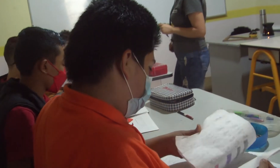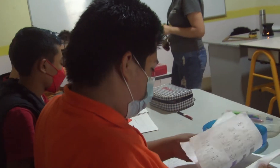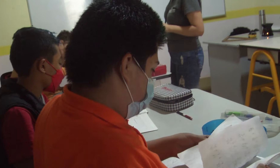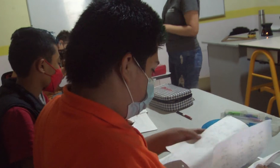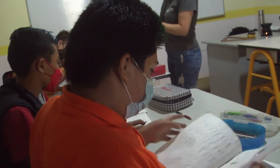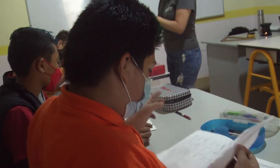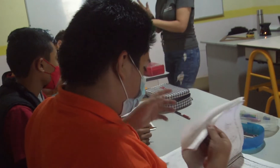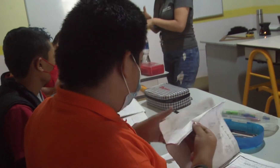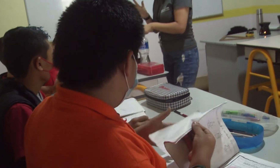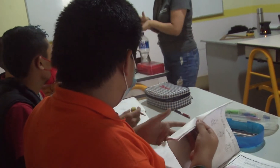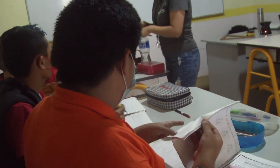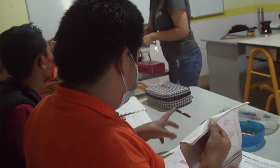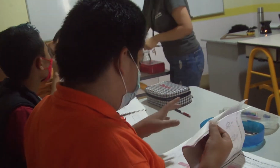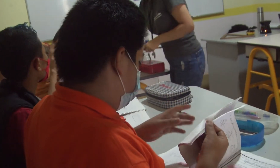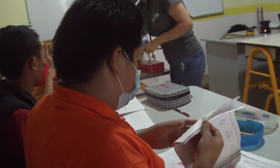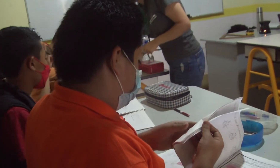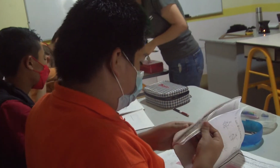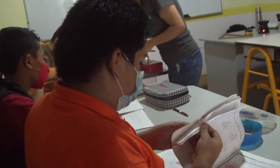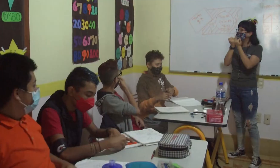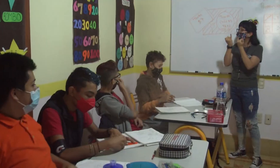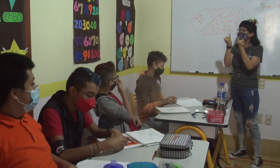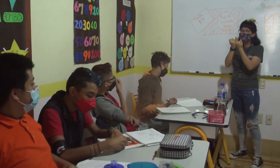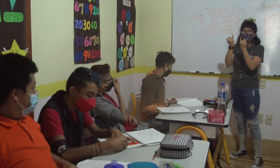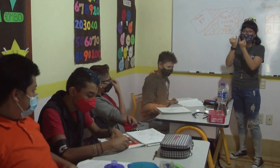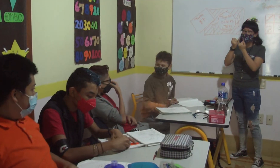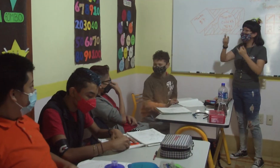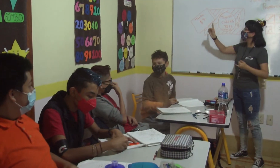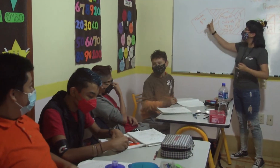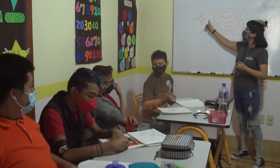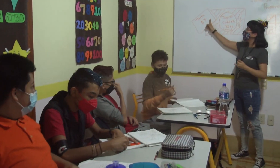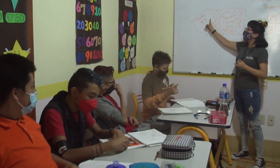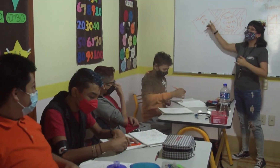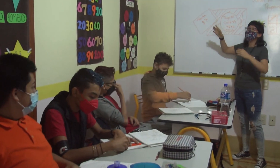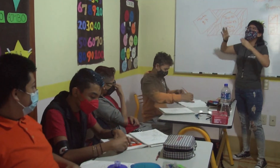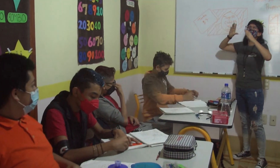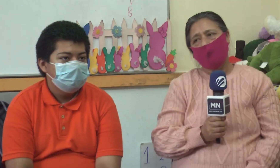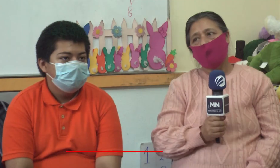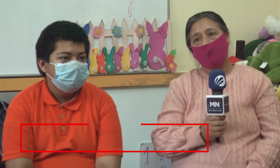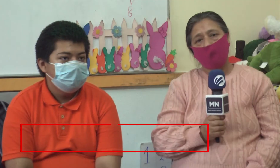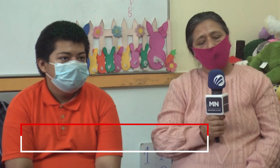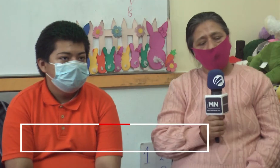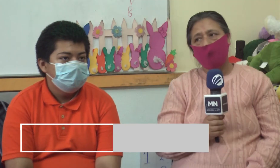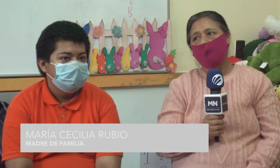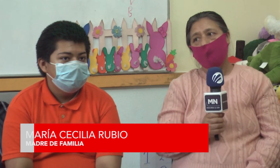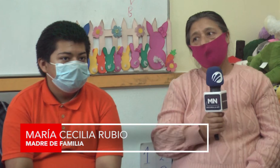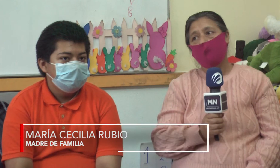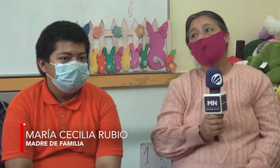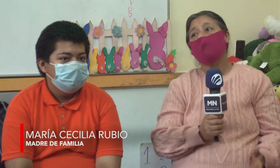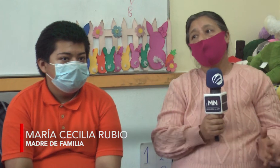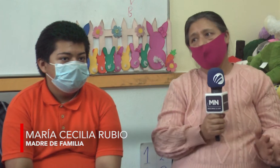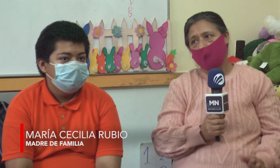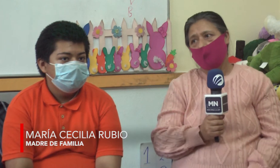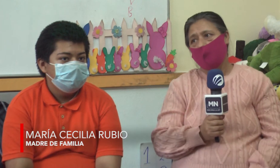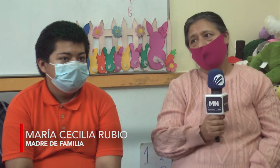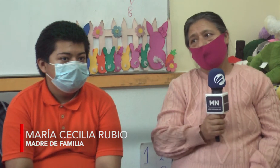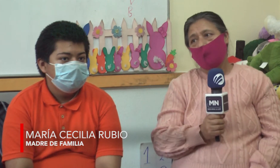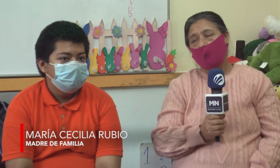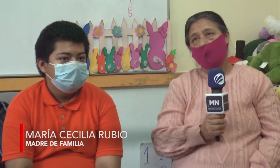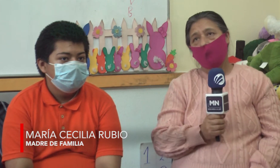audición, llegó a Taquimundo. Ya tiene 8 años en institución. Han ayudado mucho a mi hijo, sino que fue a la escuela